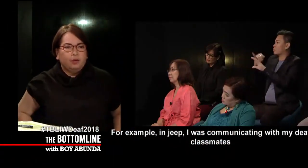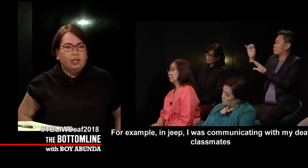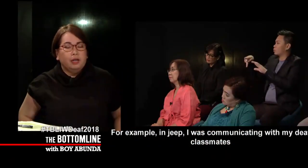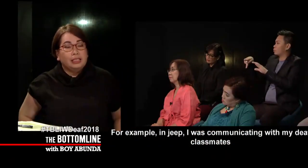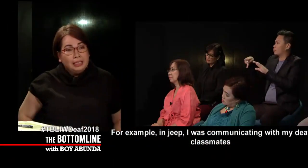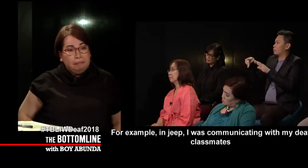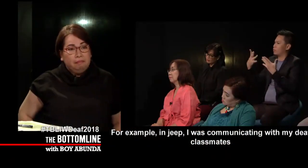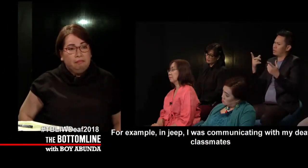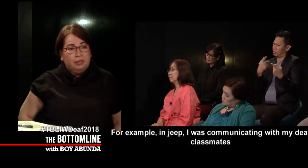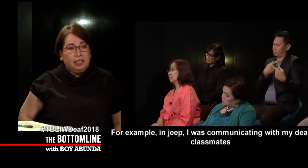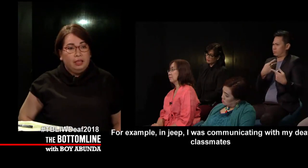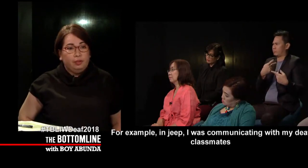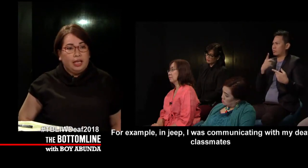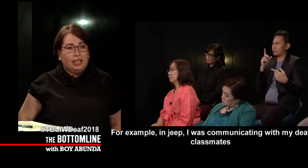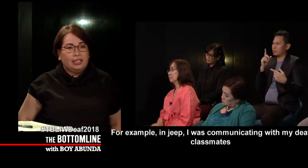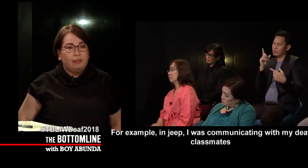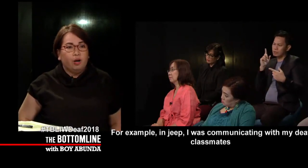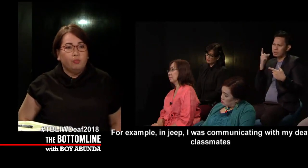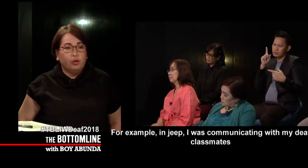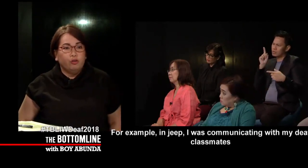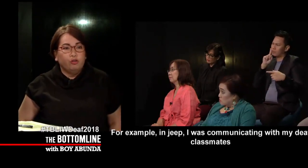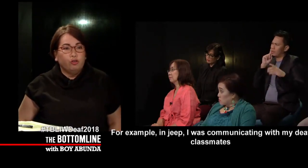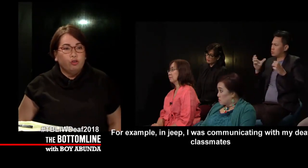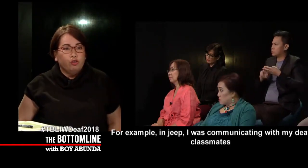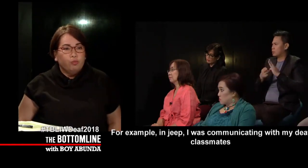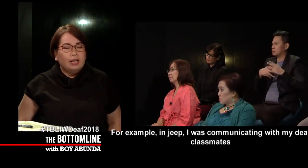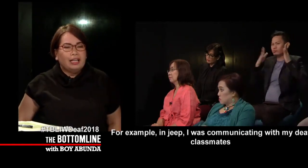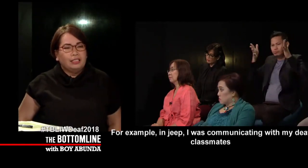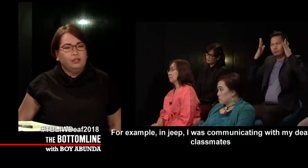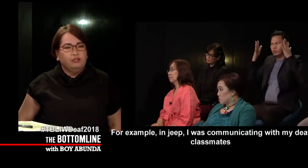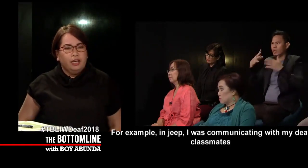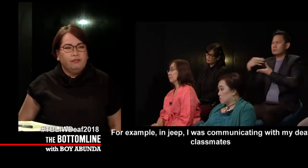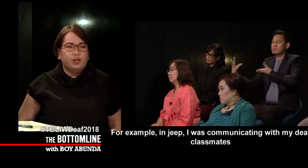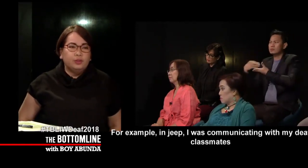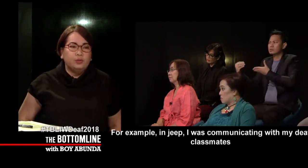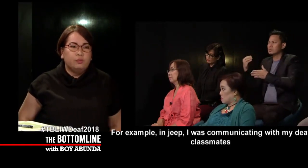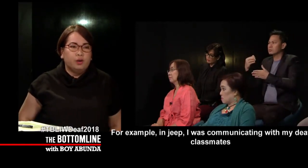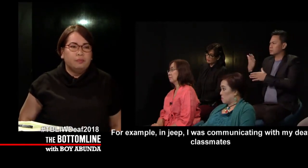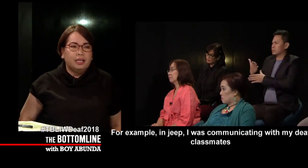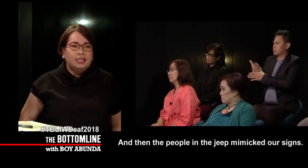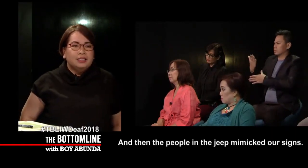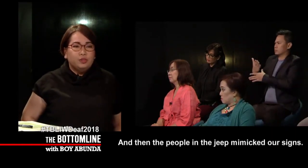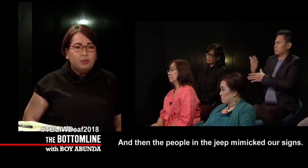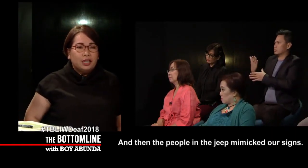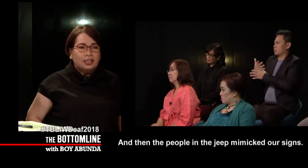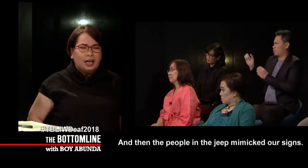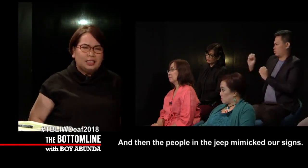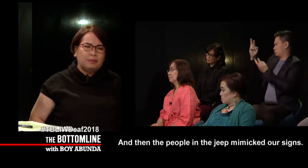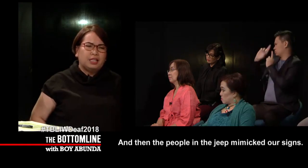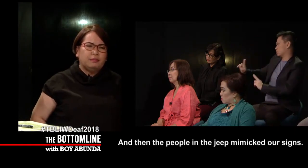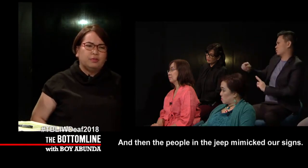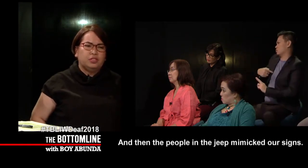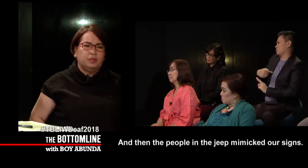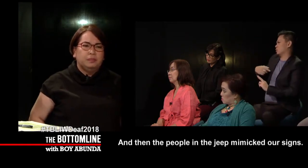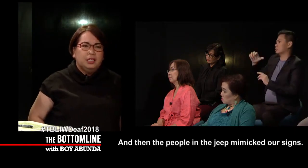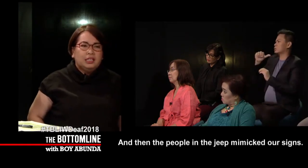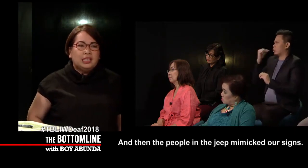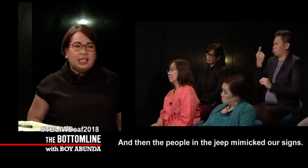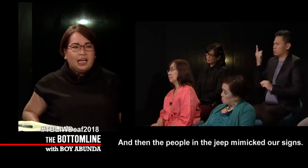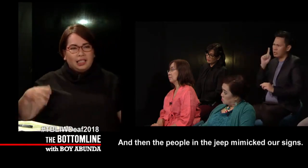Dati po, halimbawa, sa jeep. Nangyari po sa akin, kasama ko po yung mga kaklase kong deaf. Nagkakwentuhan po kami. Tapos yung mga kasama namin sa